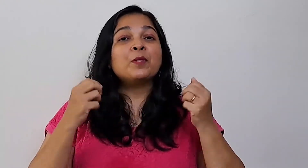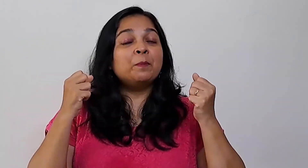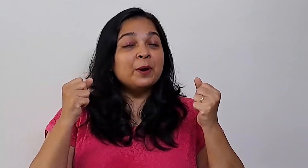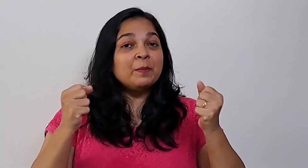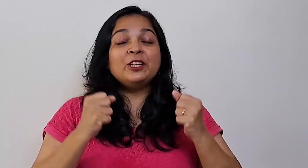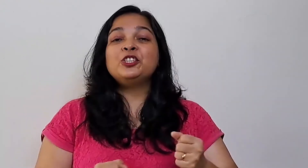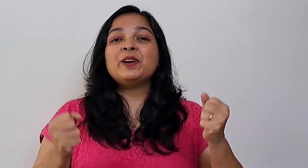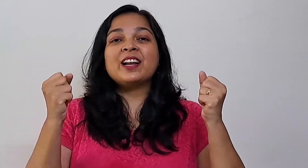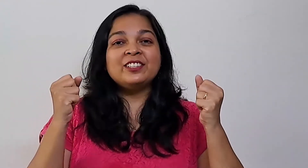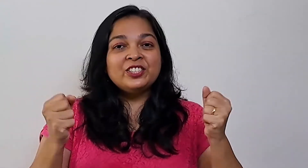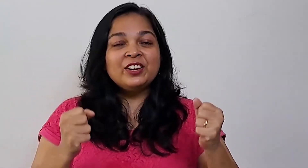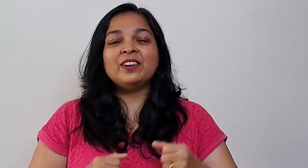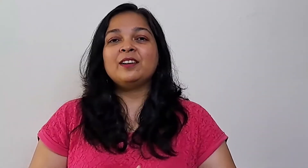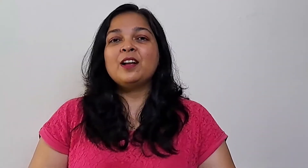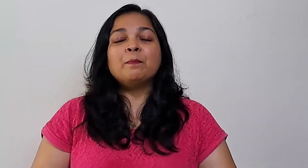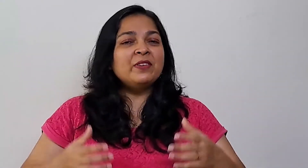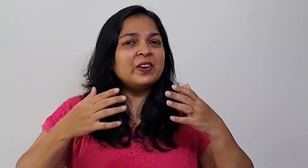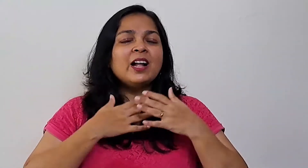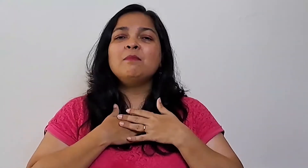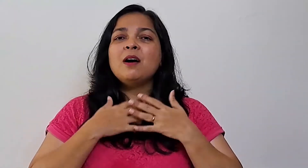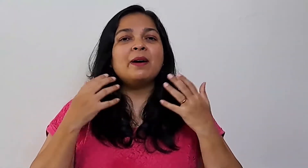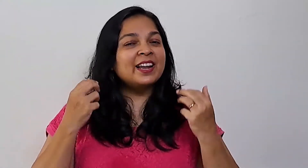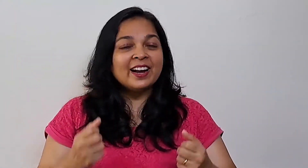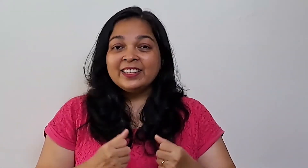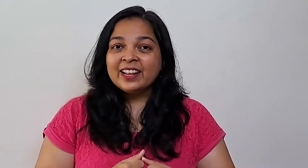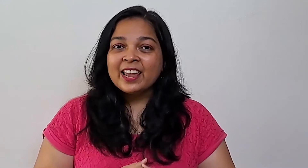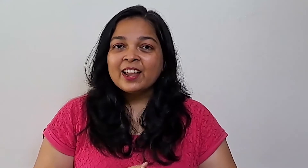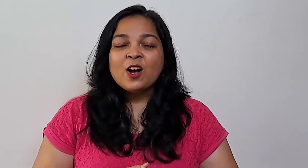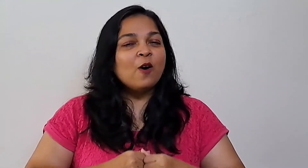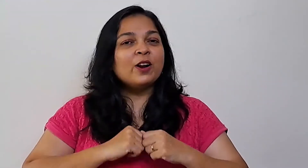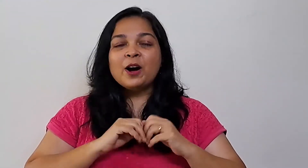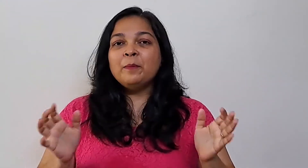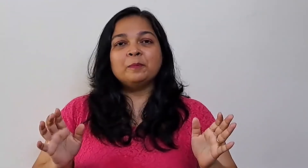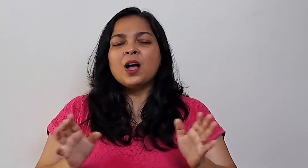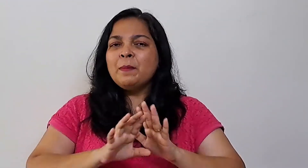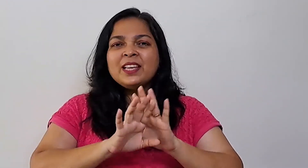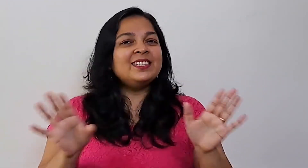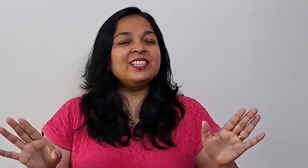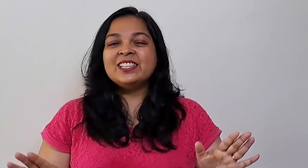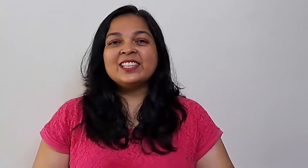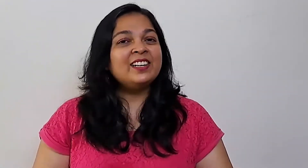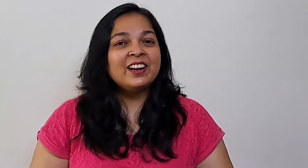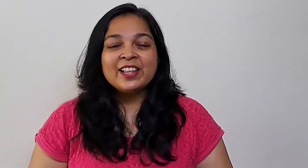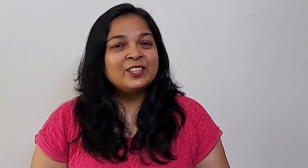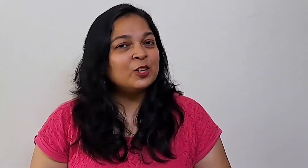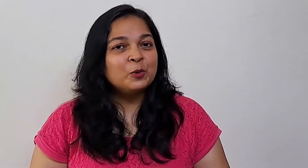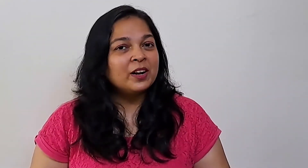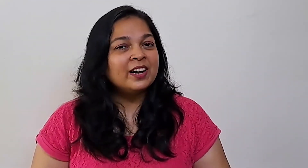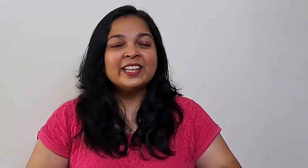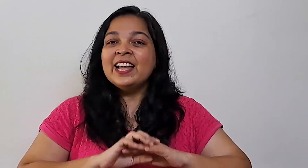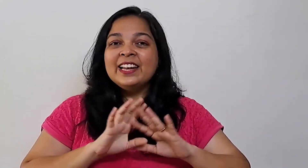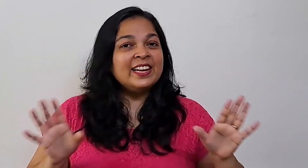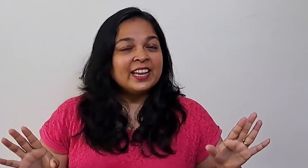आ? परमेश्वर का जीवन, पवित्र आत्मा साडे अंदर आ। ते सानू किसी चीज़ तो डरन की लोड़